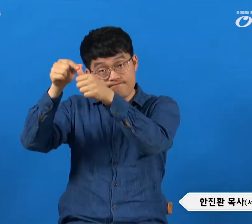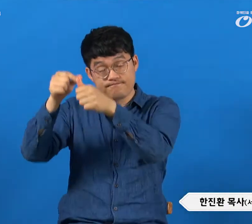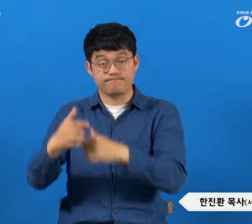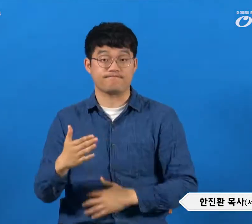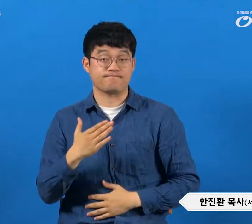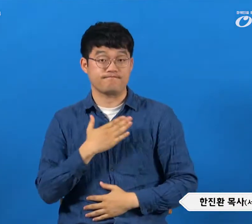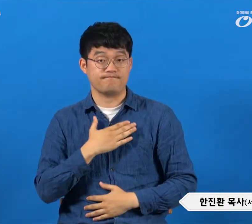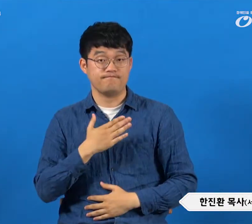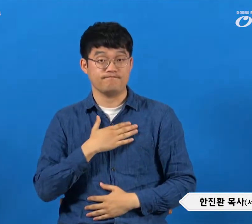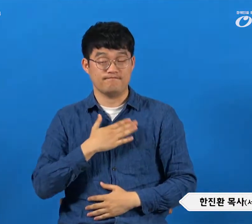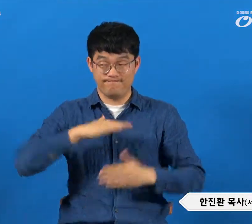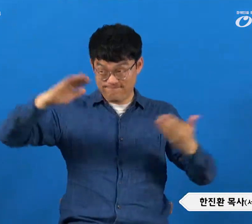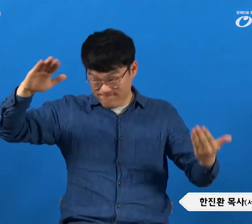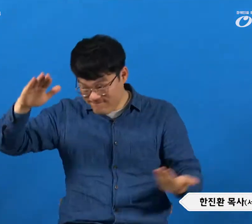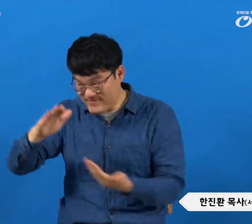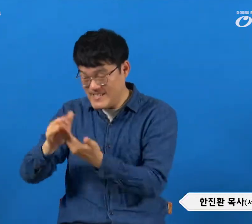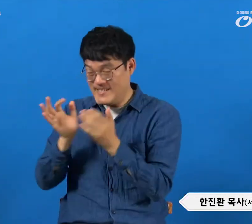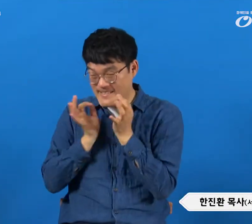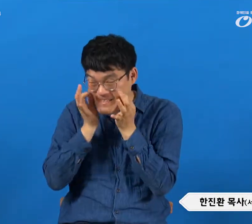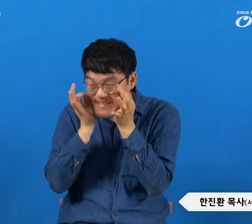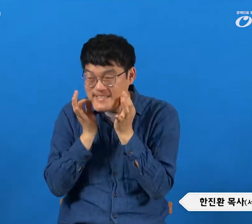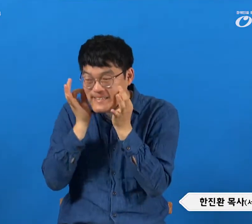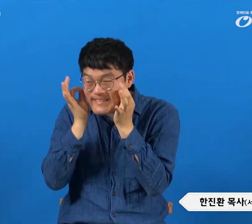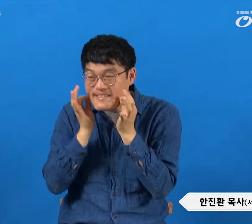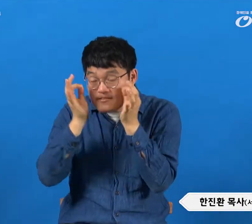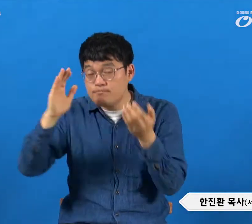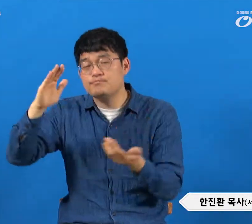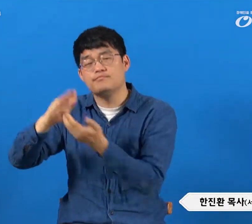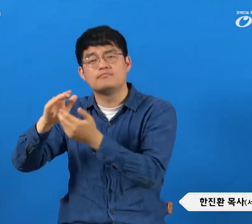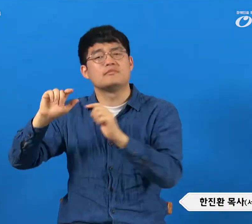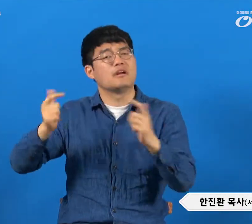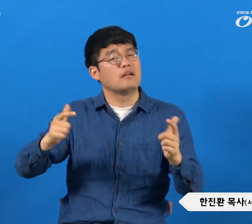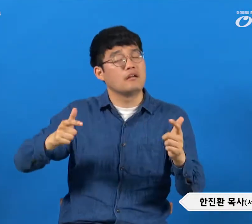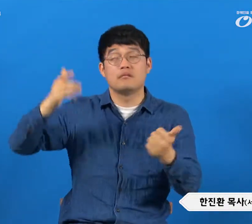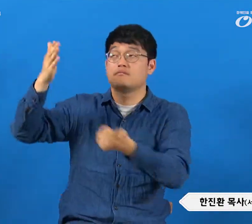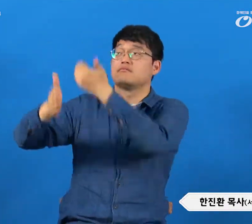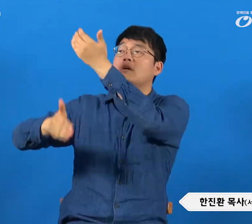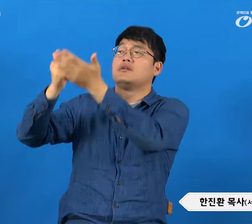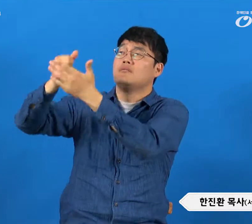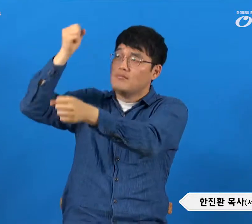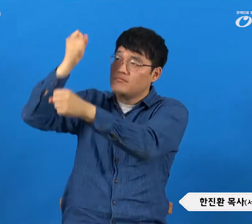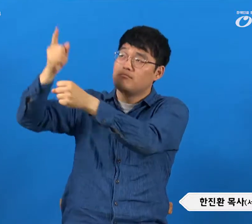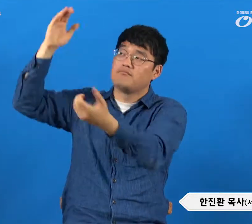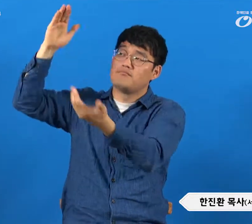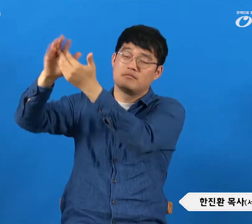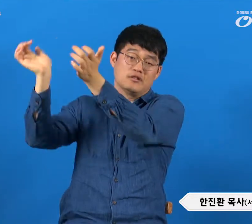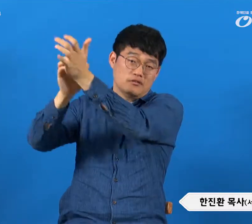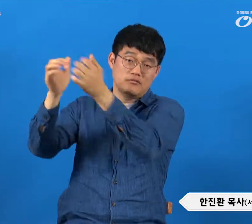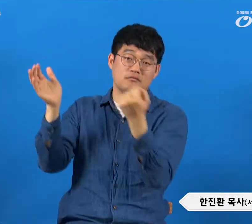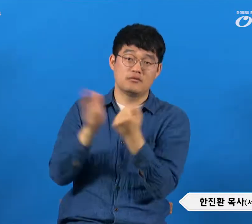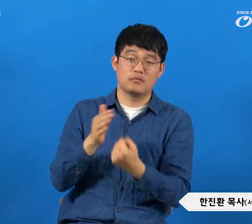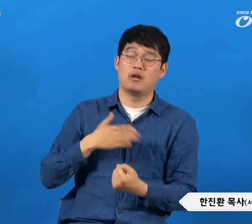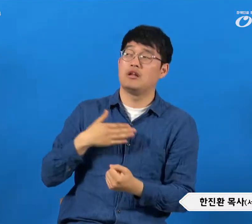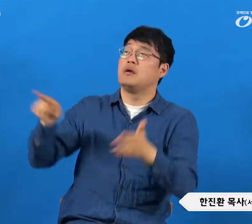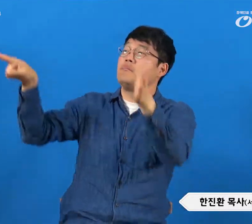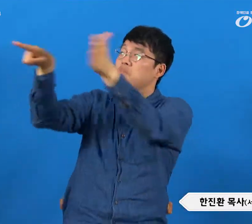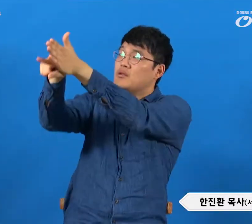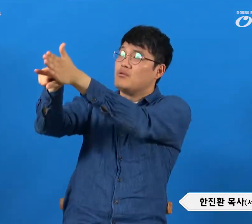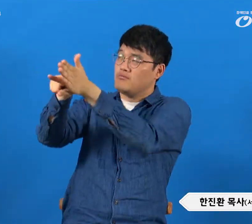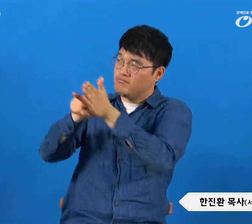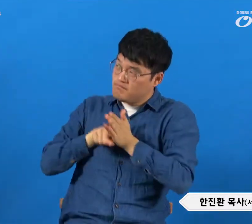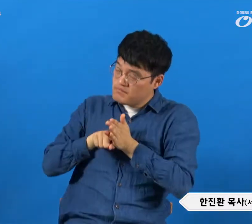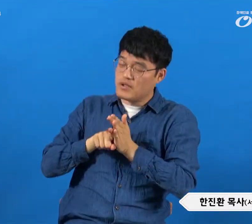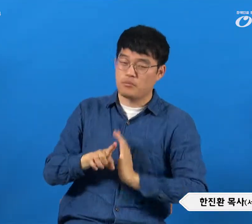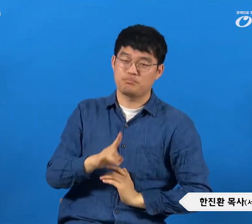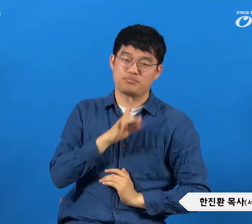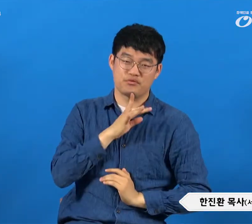구원은 내가 이루어가는 어떤 것이 아니라 하나님께서 다 이루신 것을 나는 받아들이기만 하면 되는 것인 것을